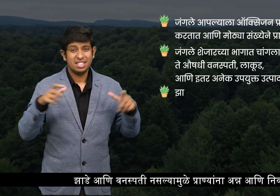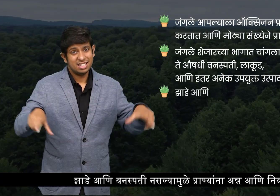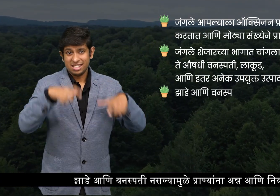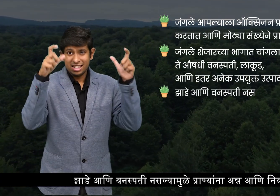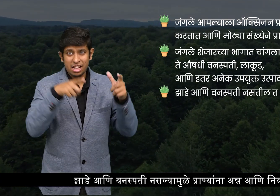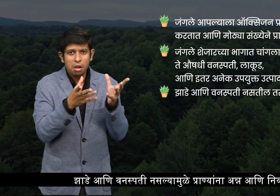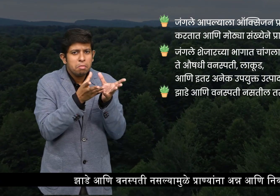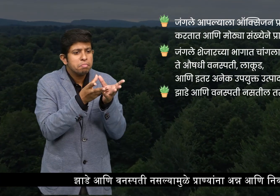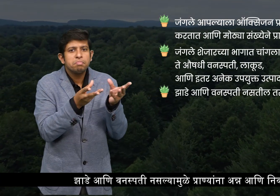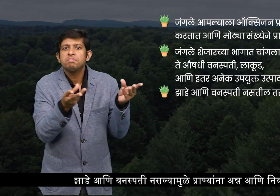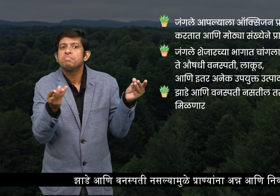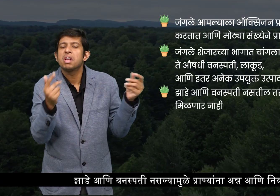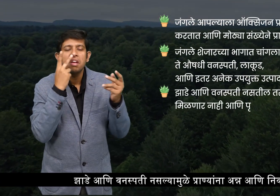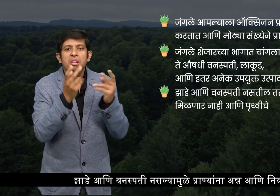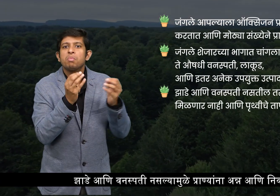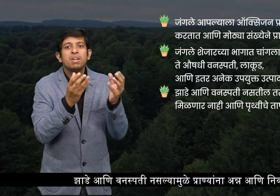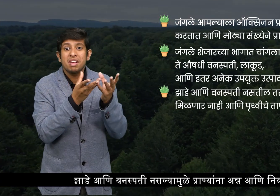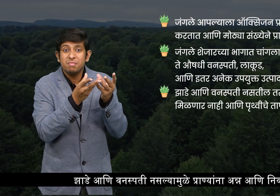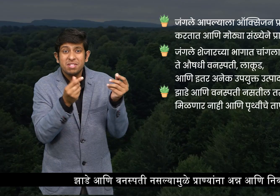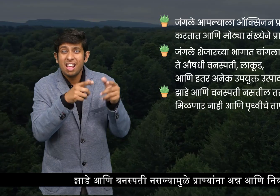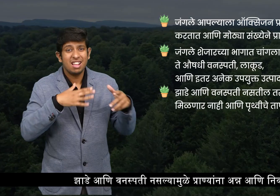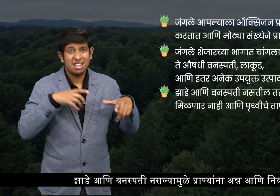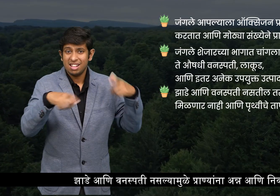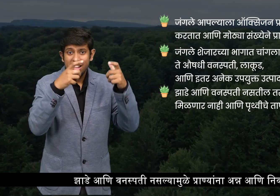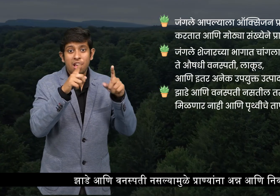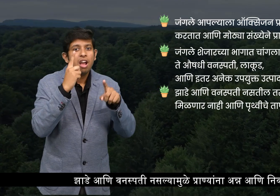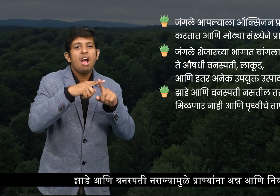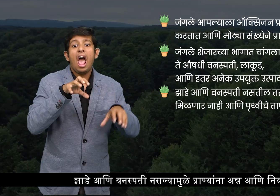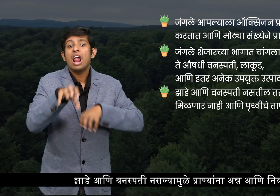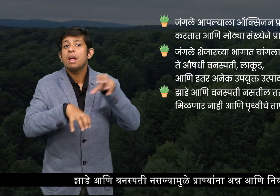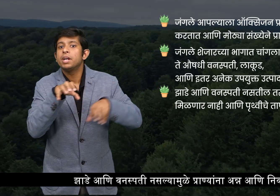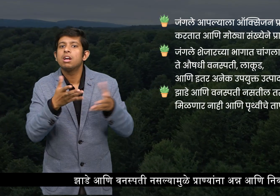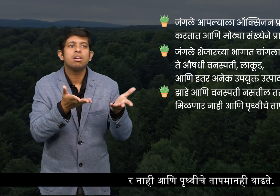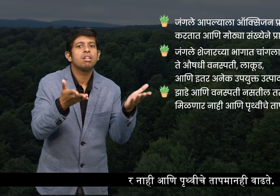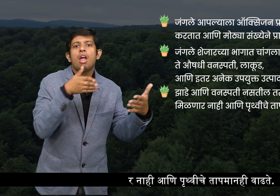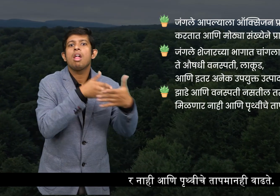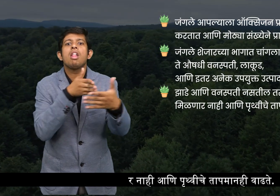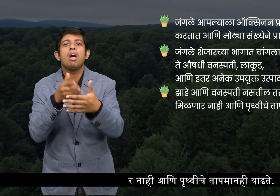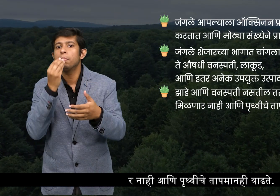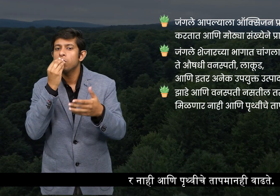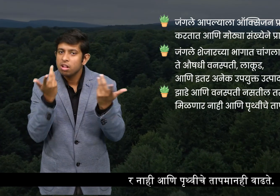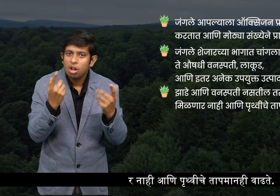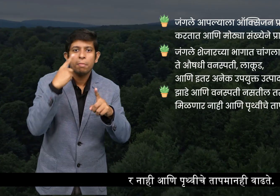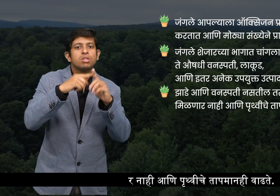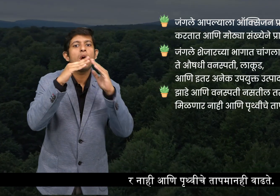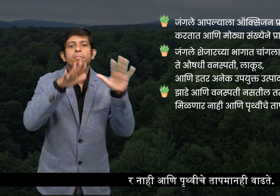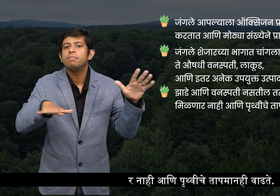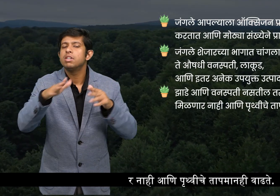तिसरं, झाडे आणि वनस्पती नसल्यामुळे प्राण्यांना अन्न आणि निवारा मिळणार नाही आणि पृथ्वीचे